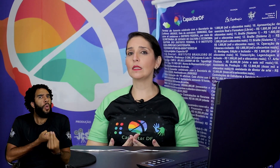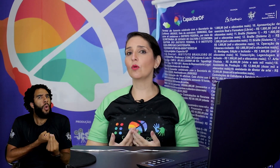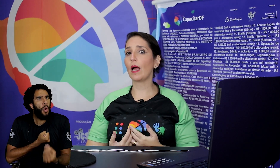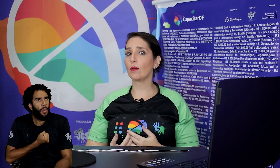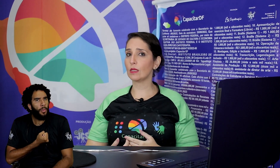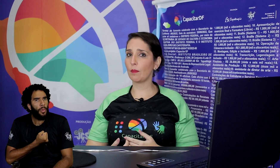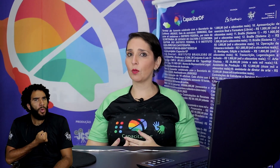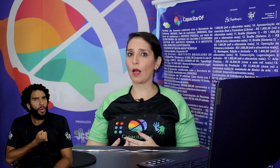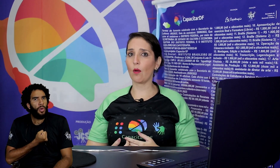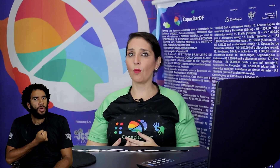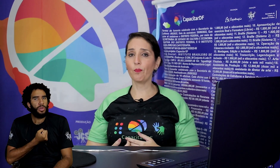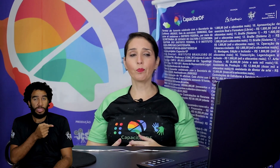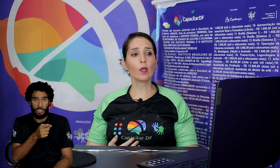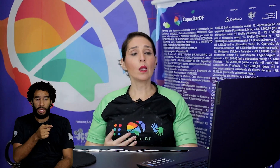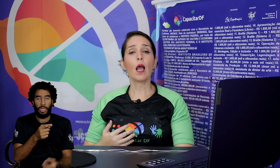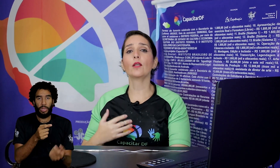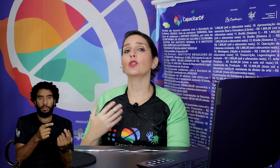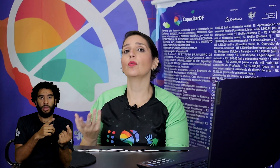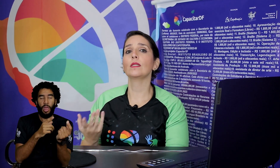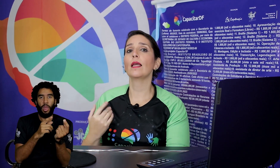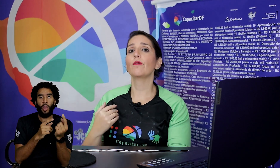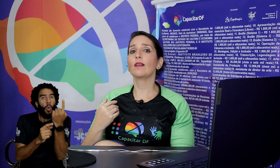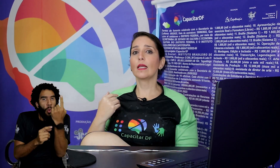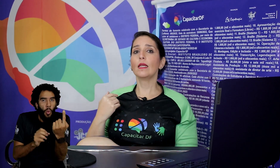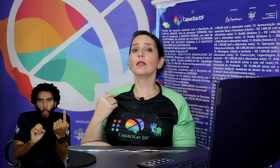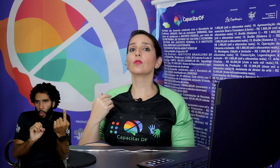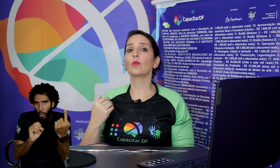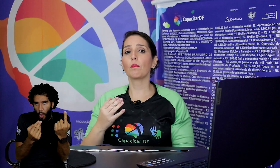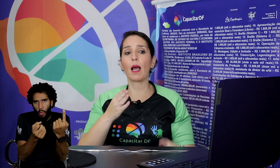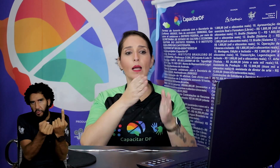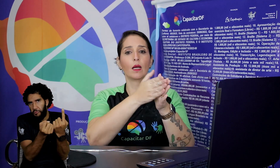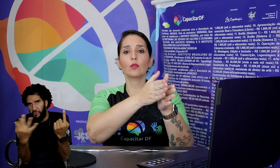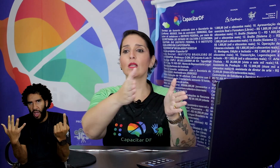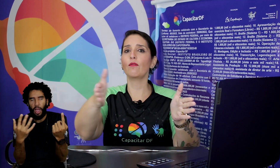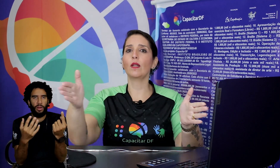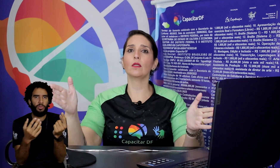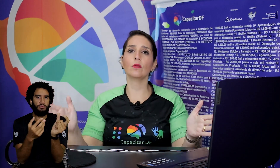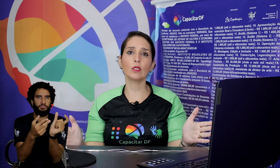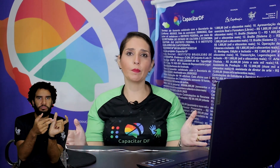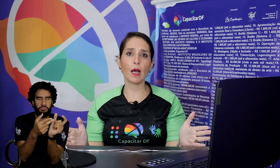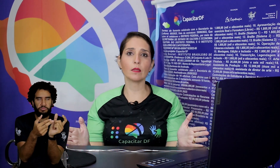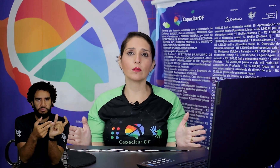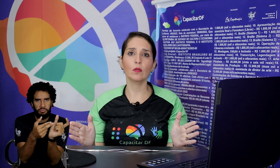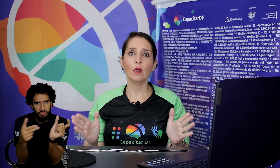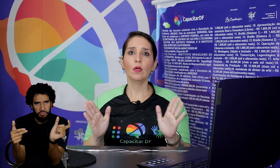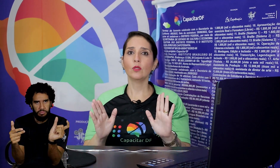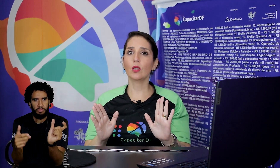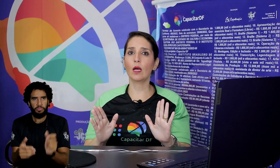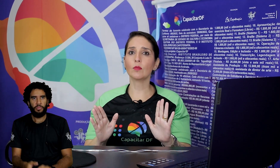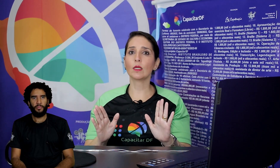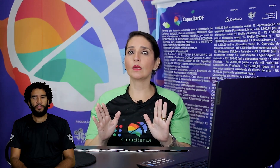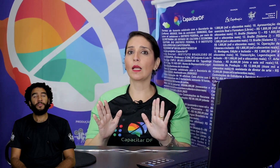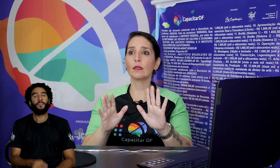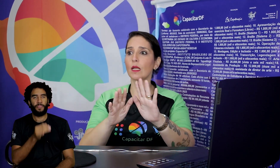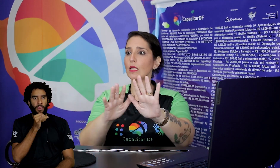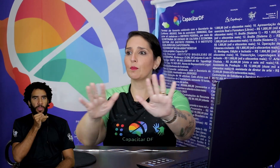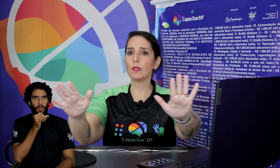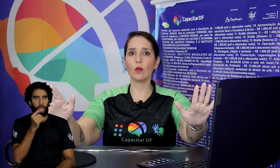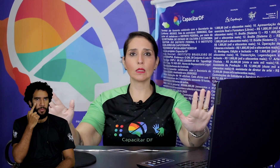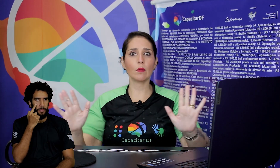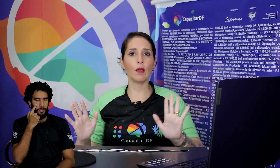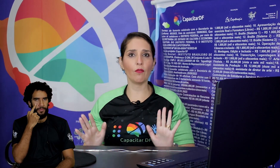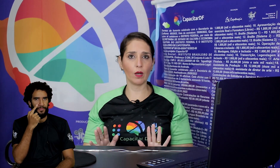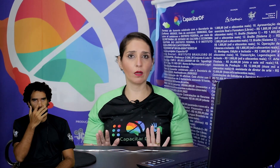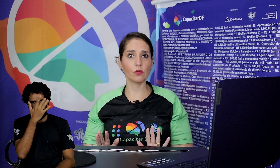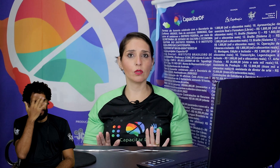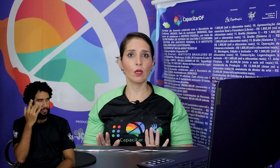se é singular ou se é plural? A gente consegue fazer isso marcando os referentes no espaço. Digamos que tem 3 pessoas